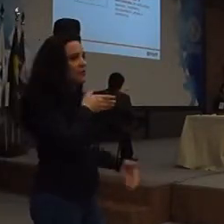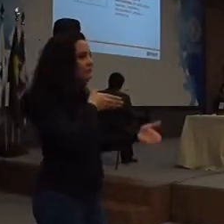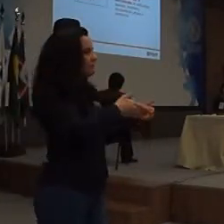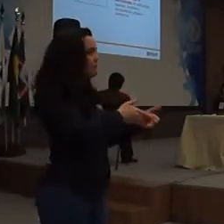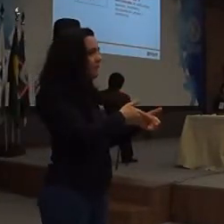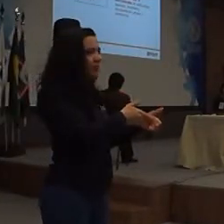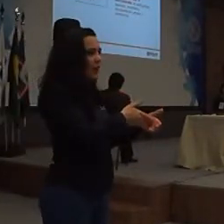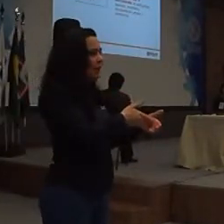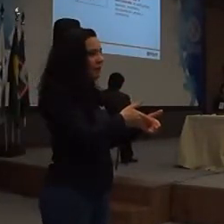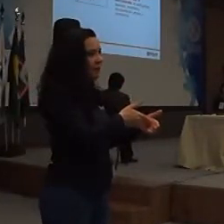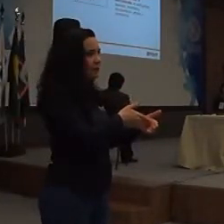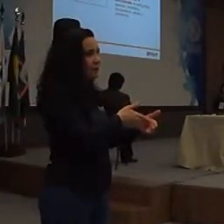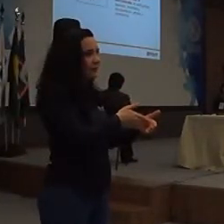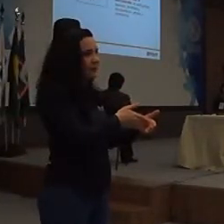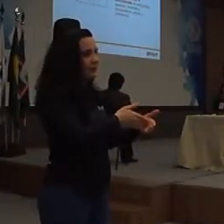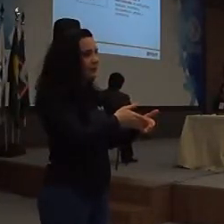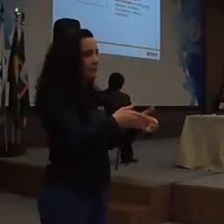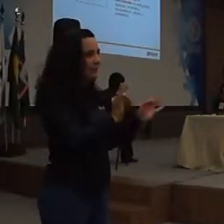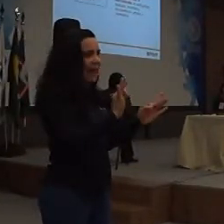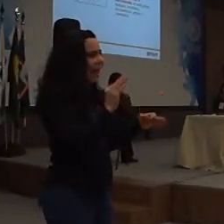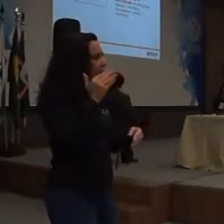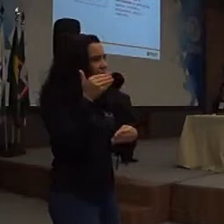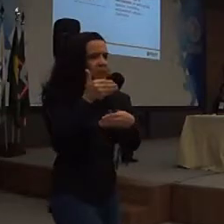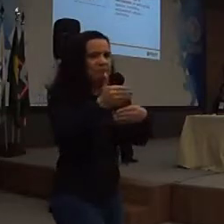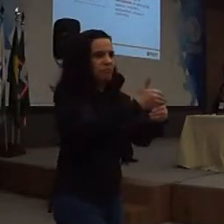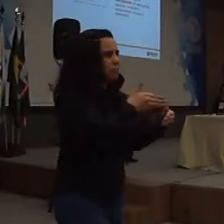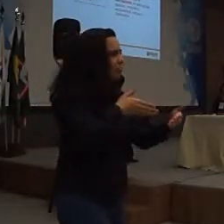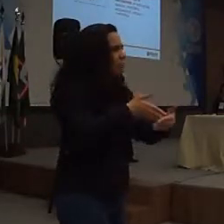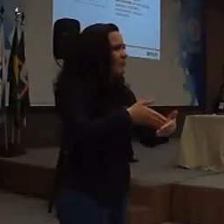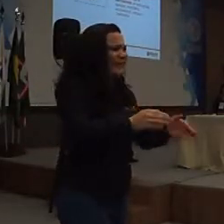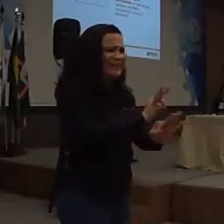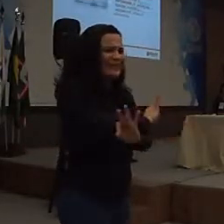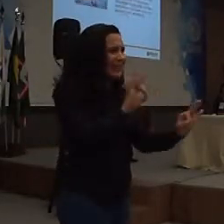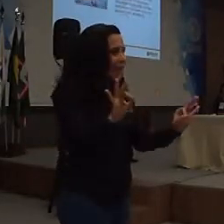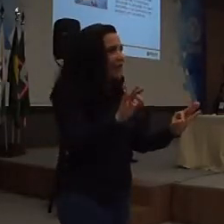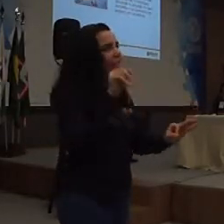ter nenhuma obstrução.